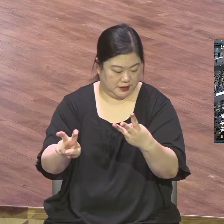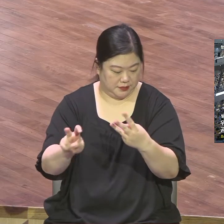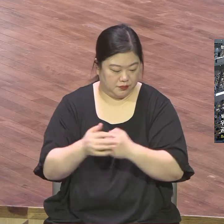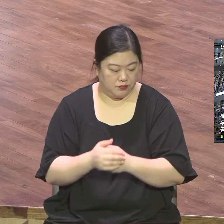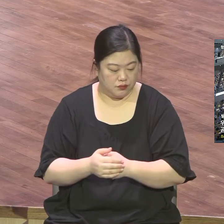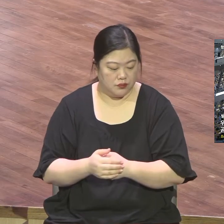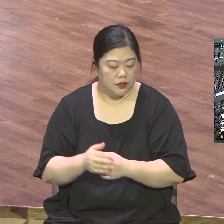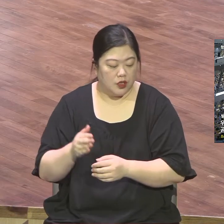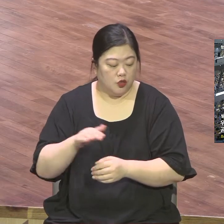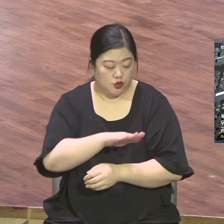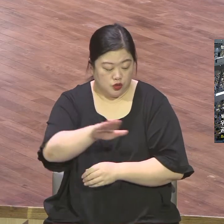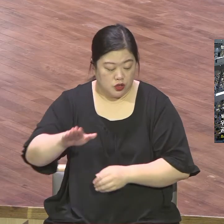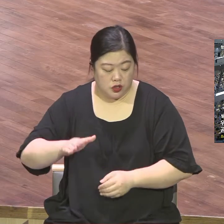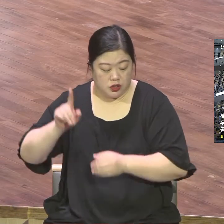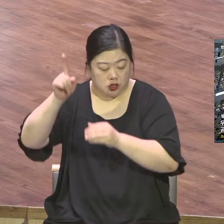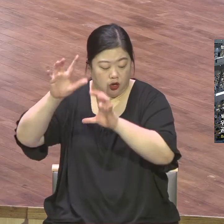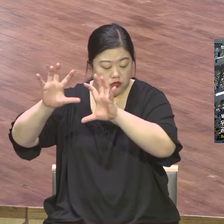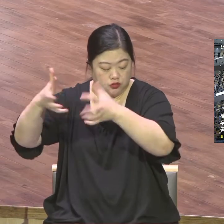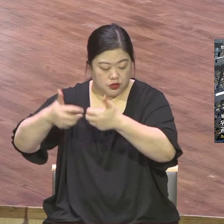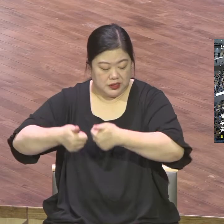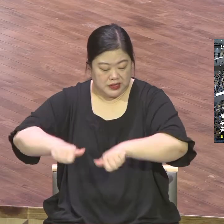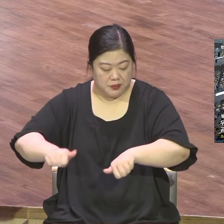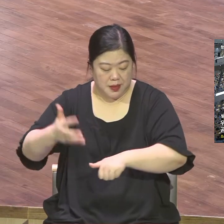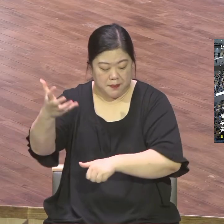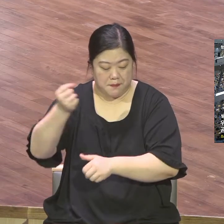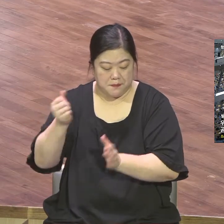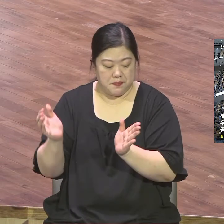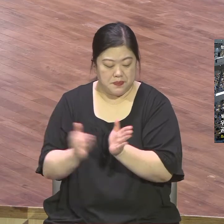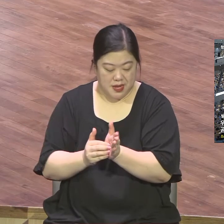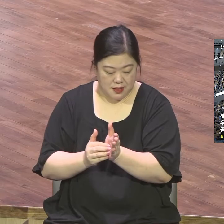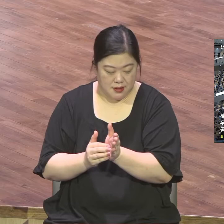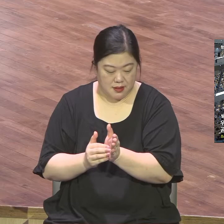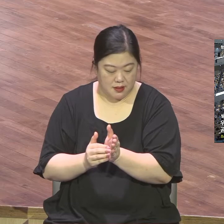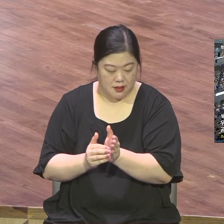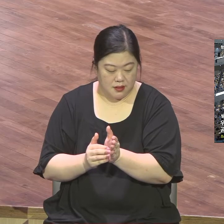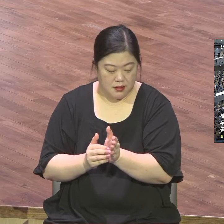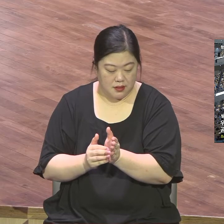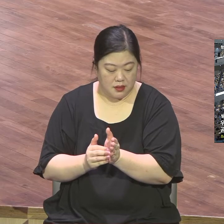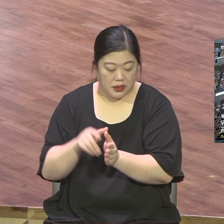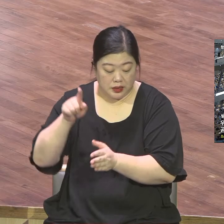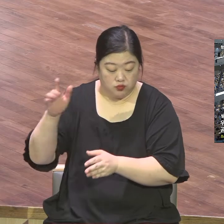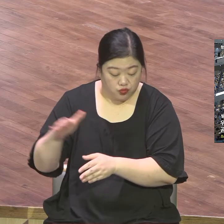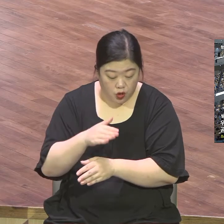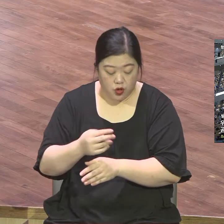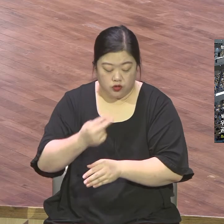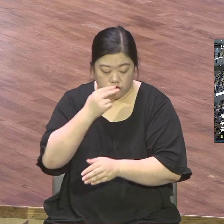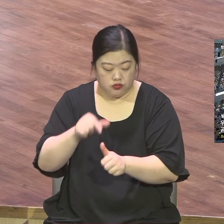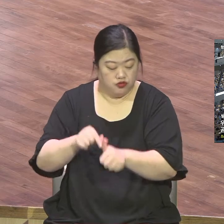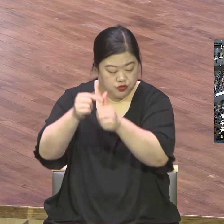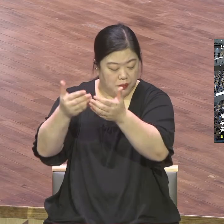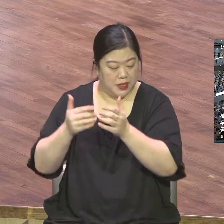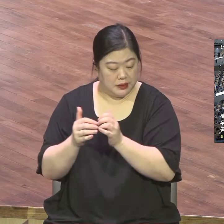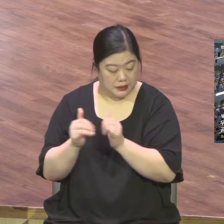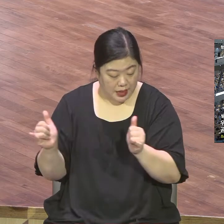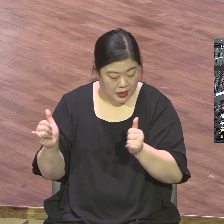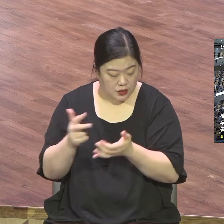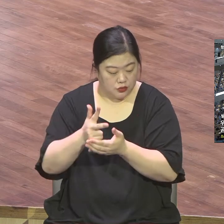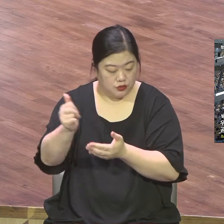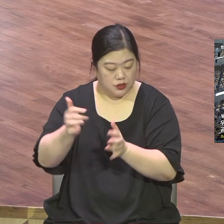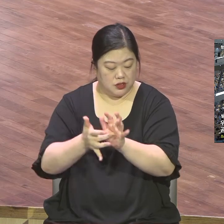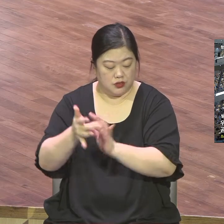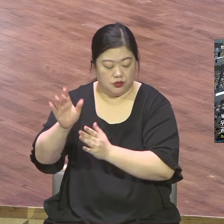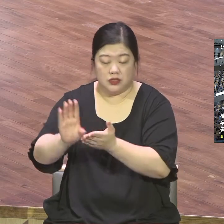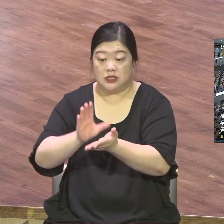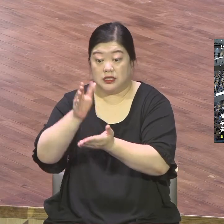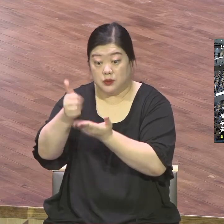시민권을 받았다. 우리의 시민권은 하늘에 있는지라. 거기로부터 구원하는 자 곧 주